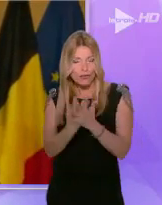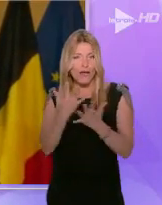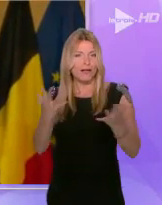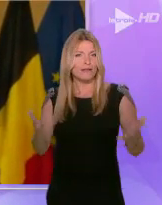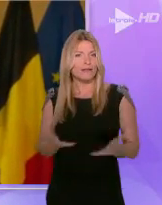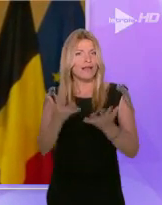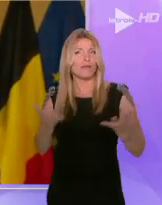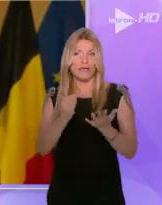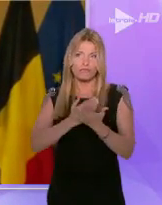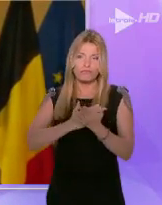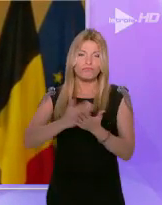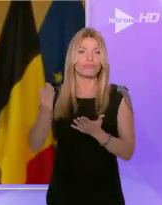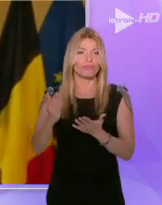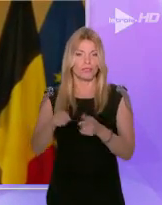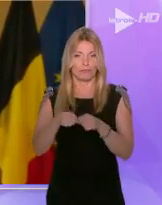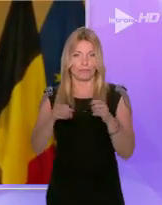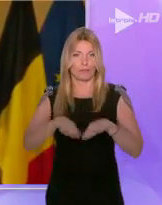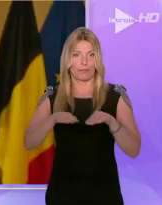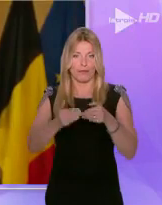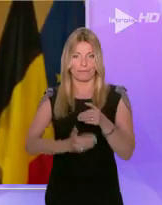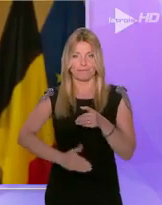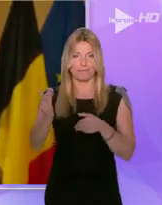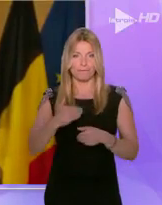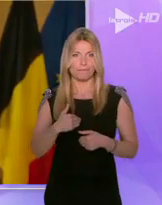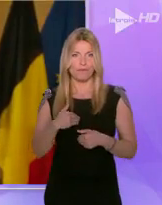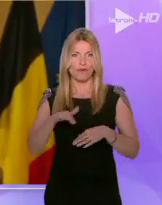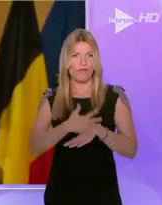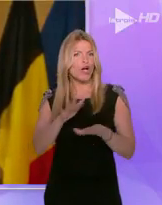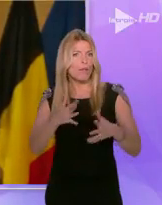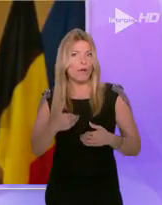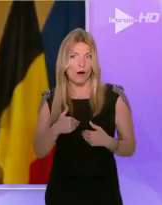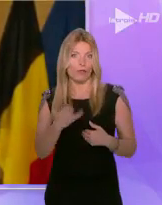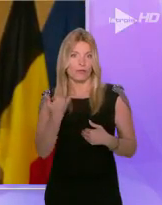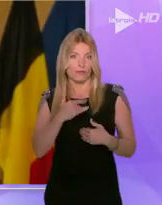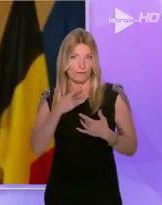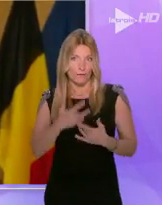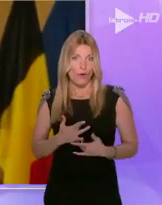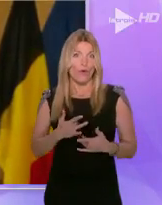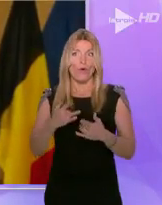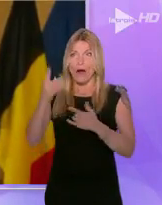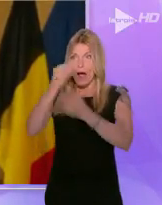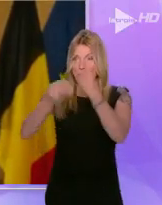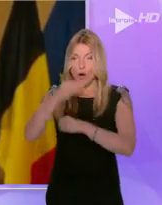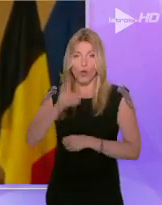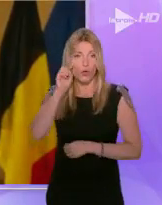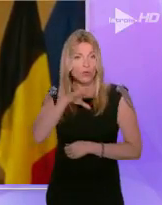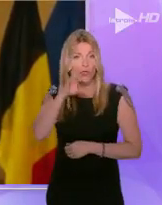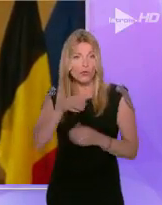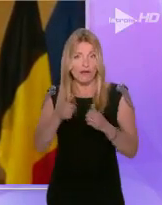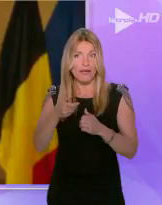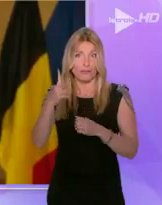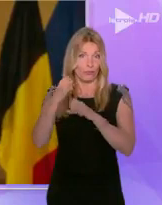s'amorcer. Nous le ferons en voulant apprendre tous les jours de ceux qui nous